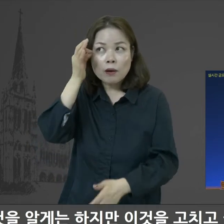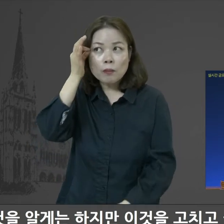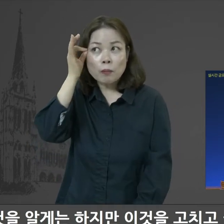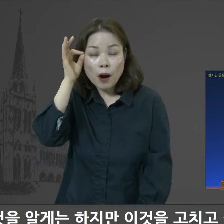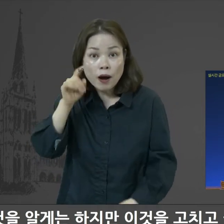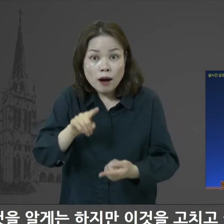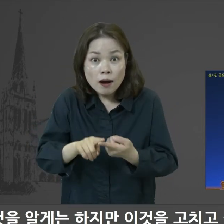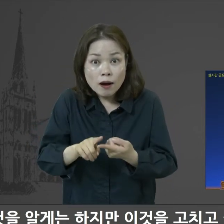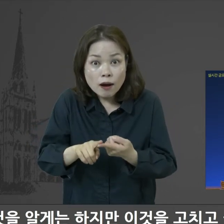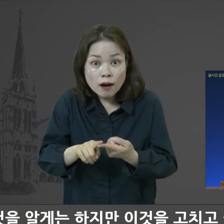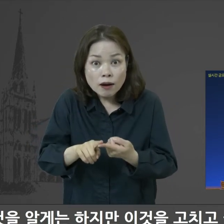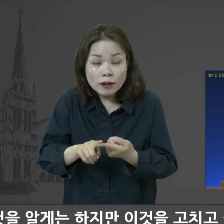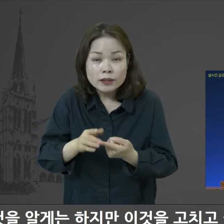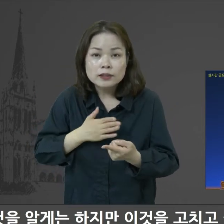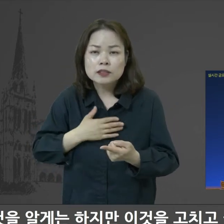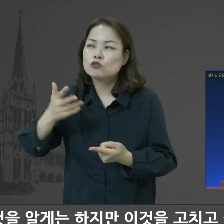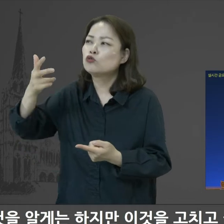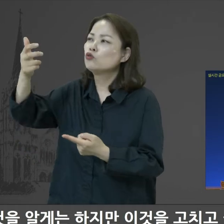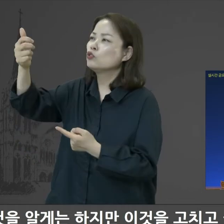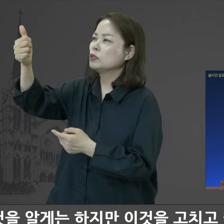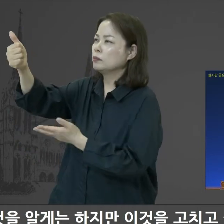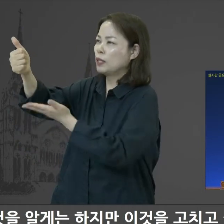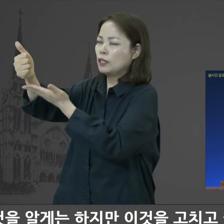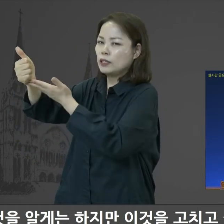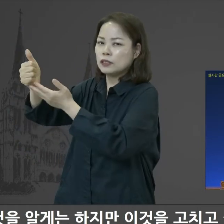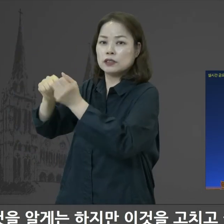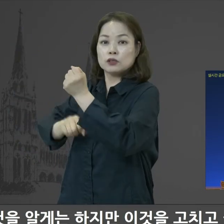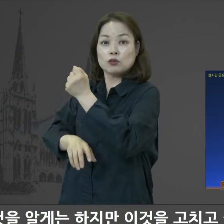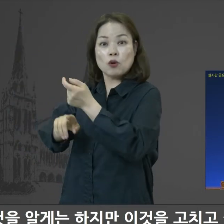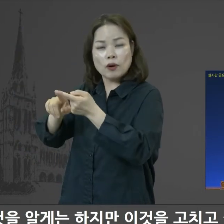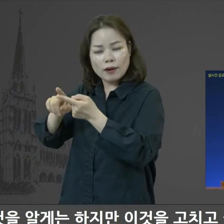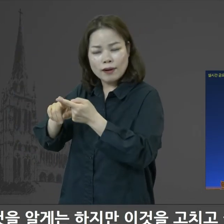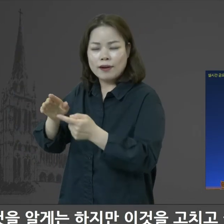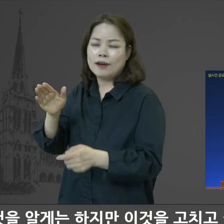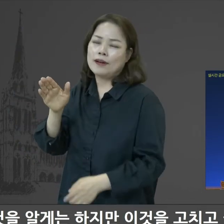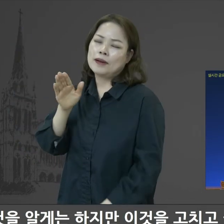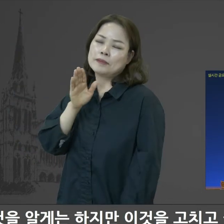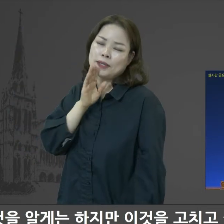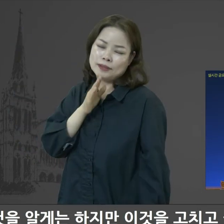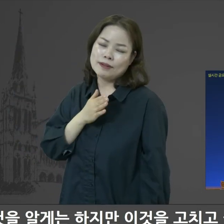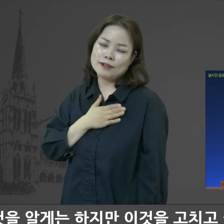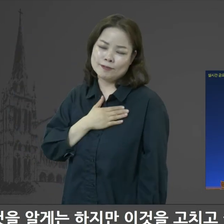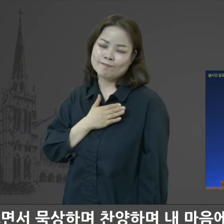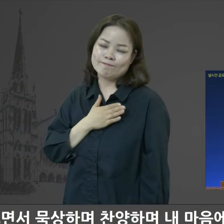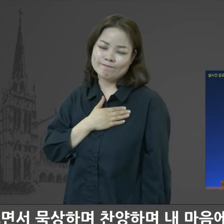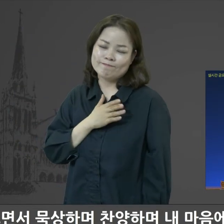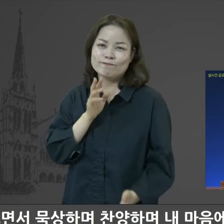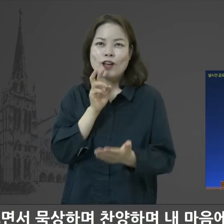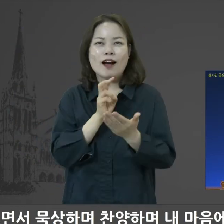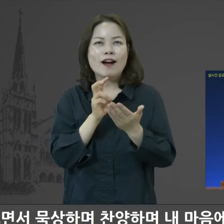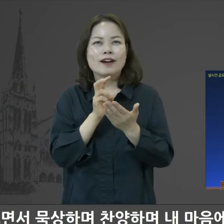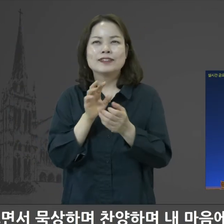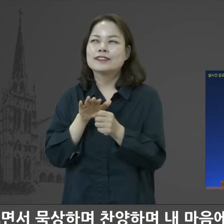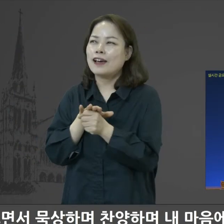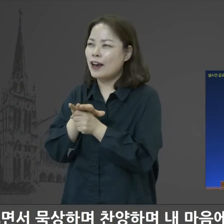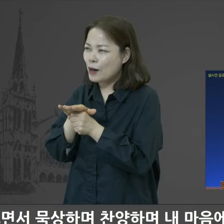된 것들, 깨달은 주님의 이 원리들, 그래 내가 오늘 찬양하면서